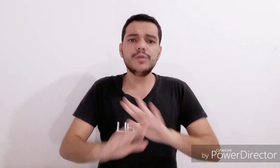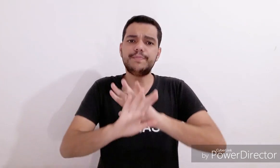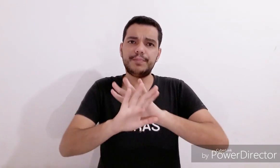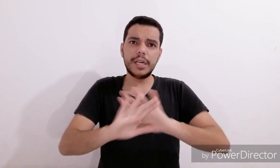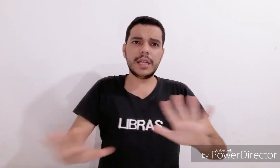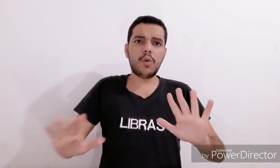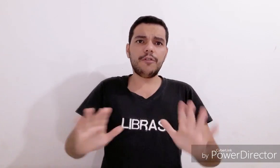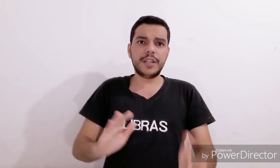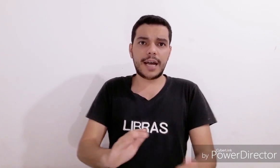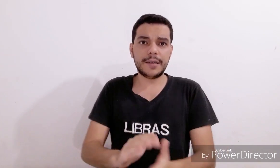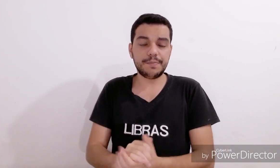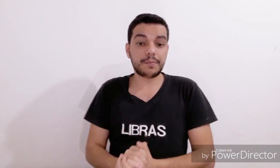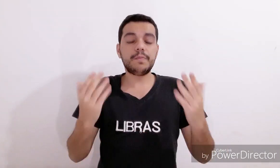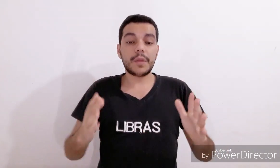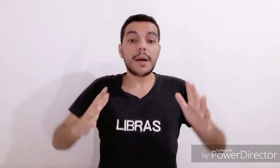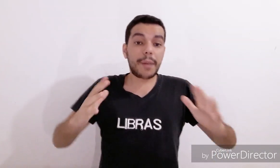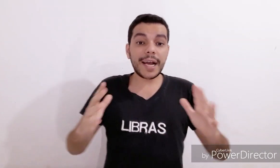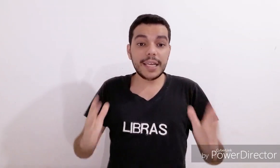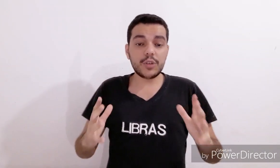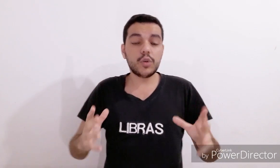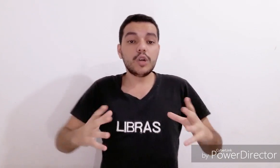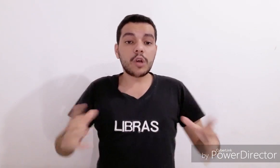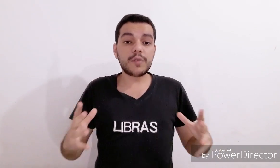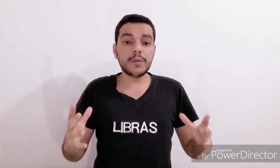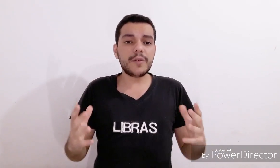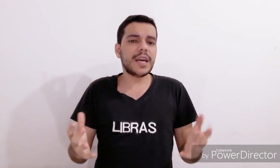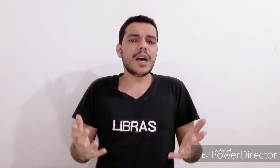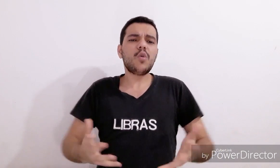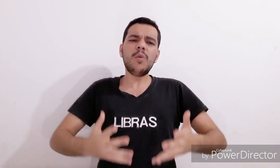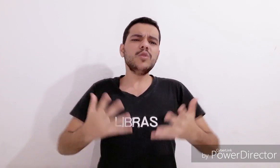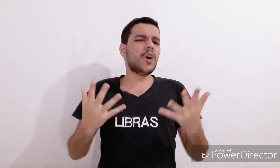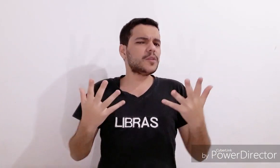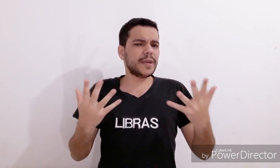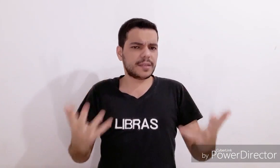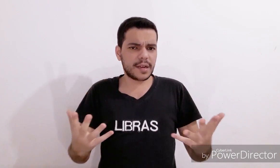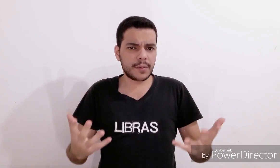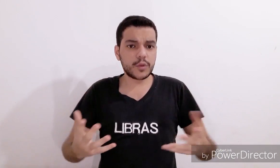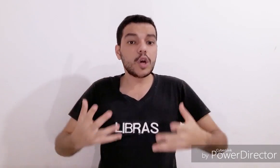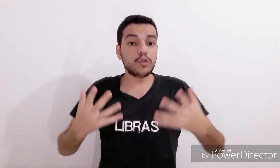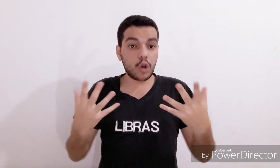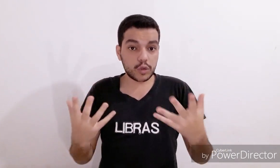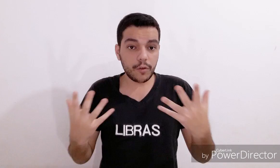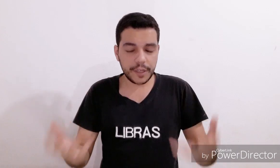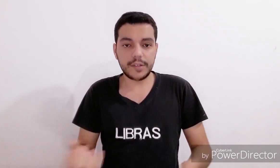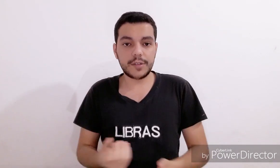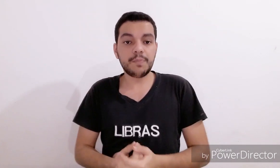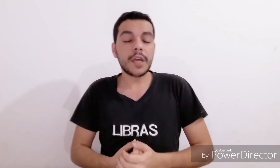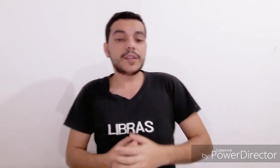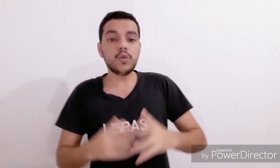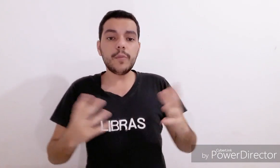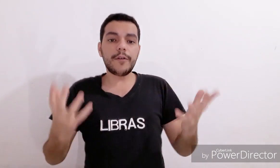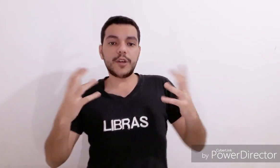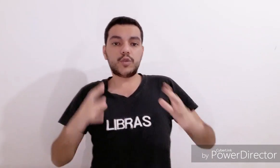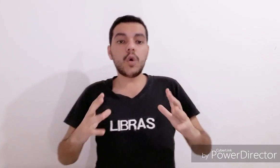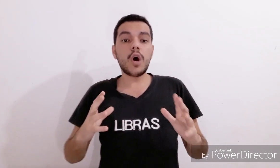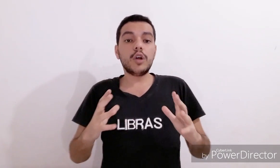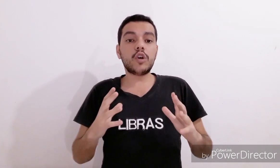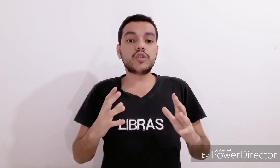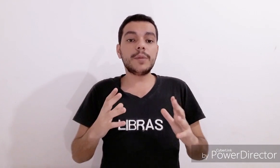surdo e não ouve nada. Para isso, nós vamos ver como nós pensamos, nós ouvintes. Segundo o professor, nós temos